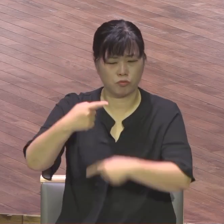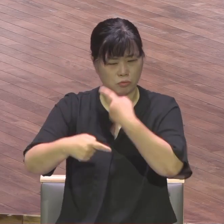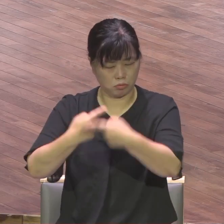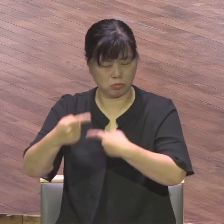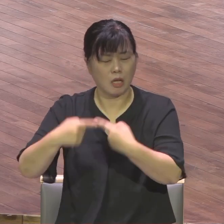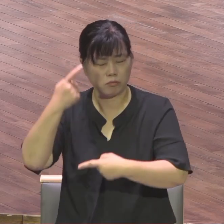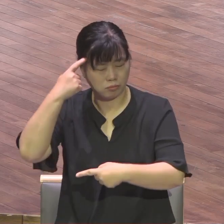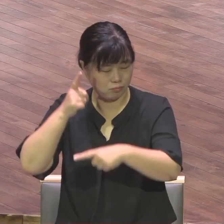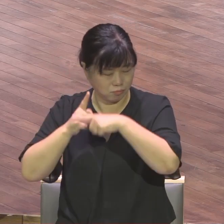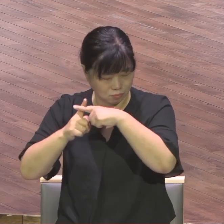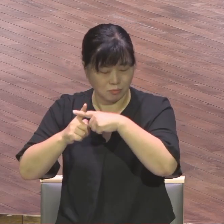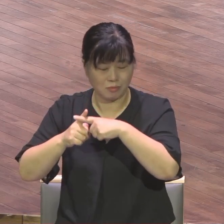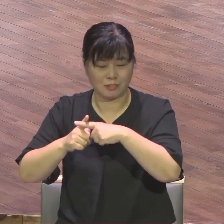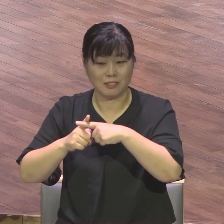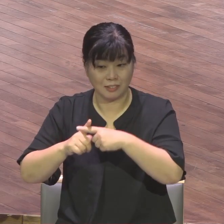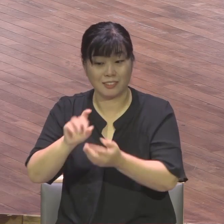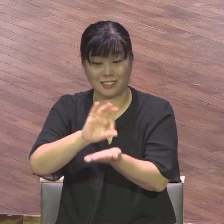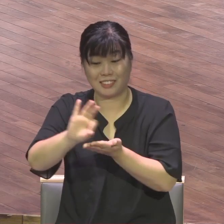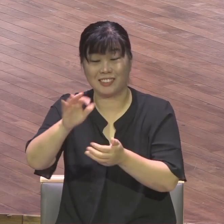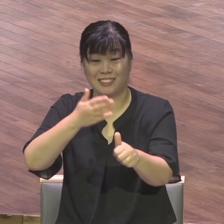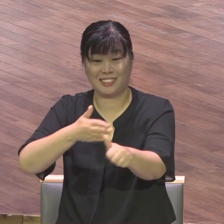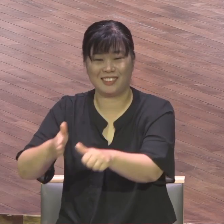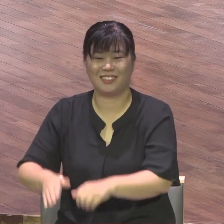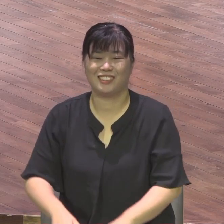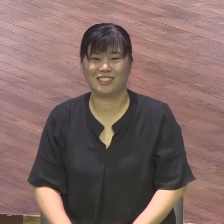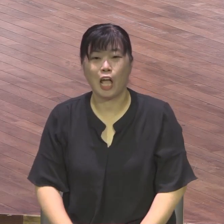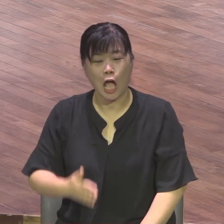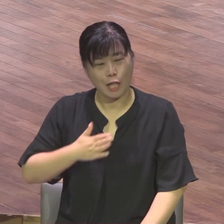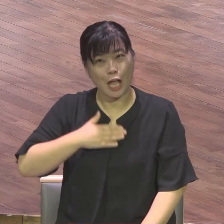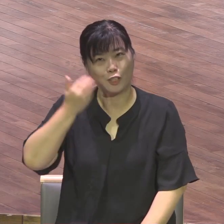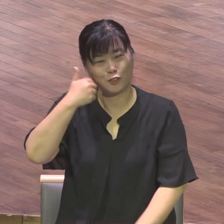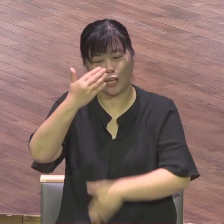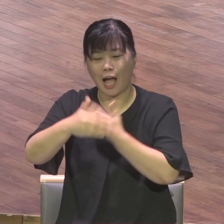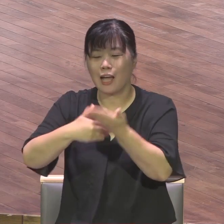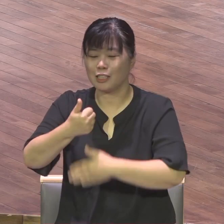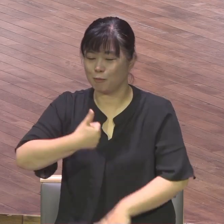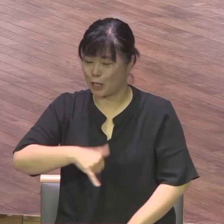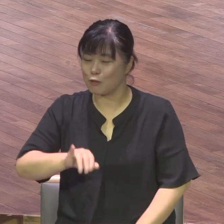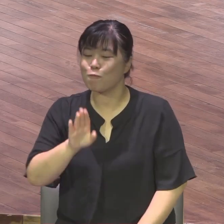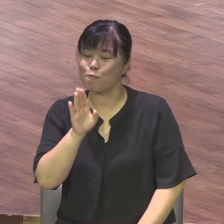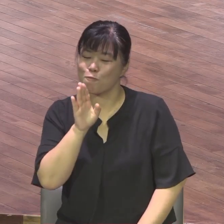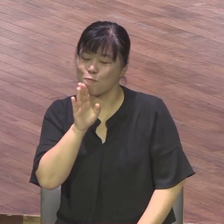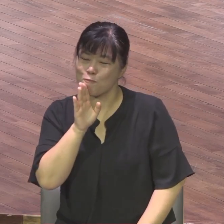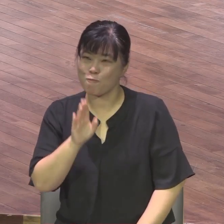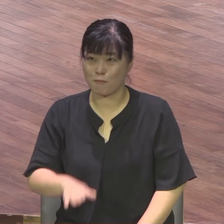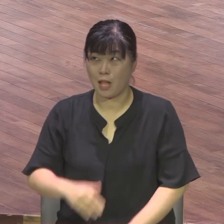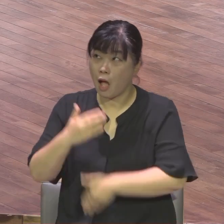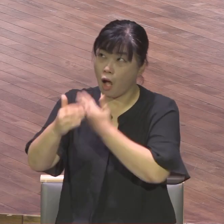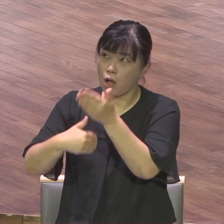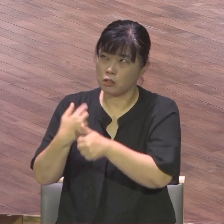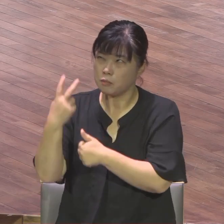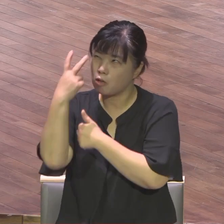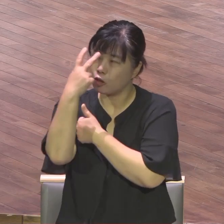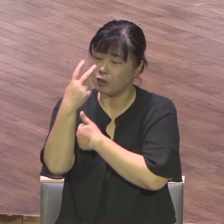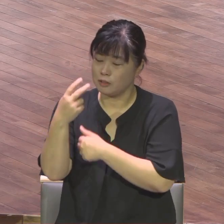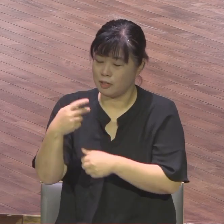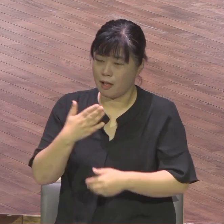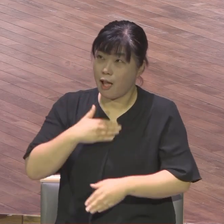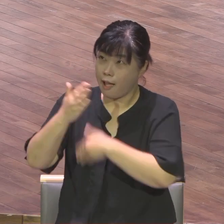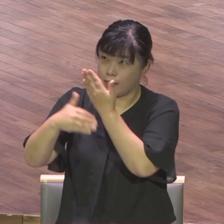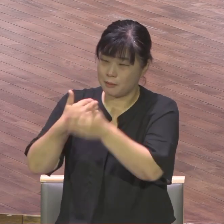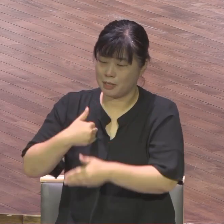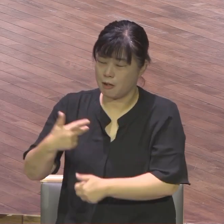보내가지고 구원하는데 여러분 구원받은 하나님의 자녀잖아요. 얼마나 관심 가지겠어요. 머리깔 다 세고 있잖아요. 지금.